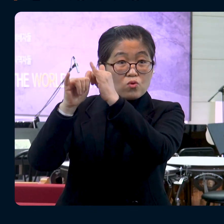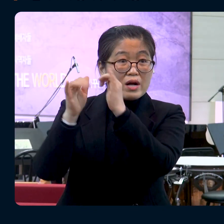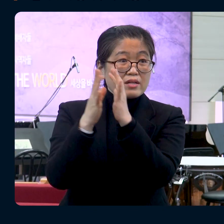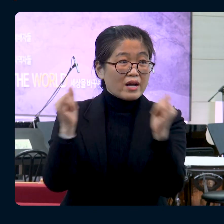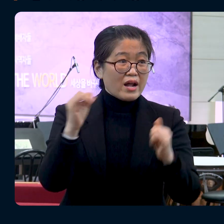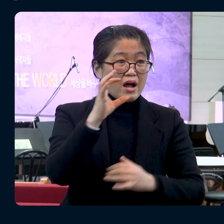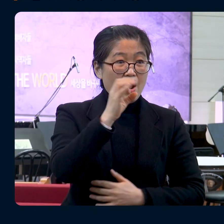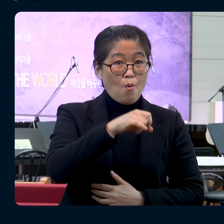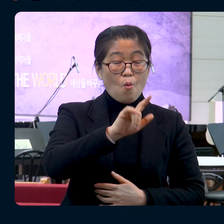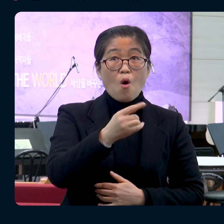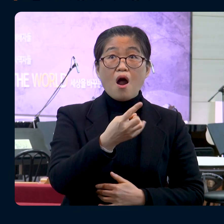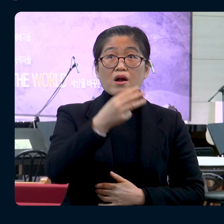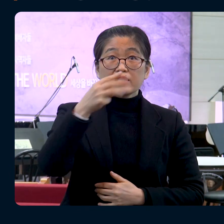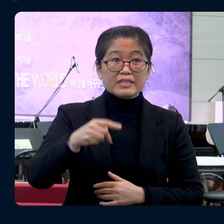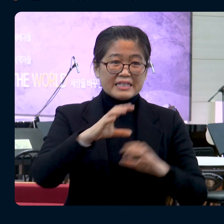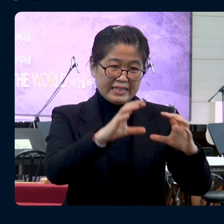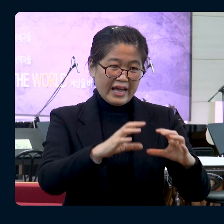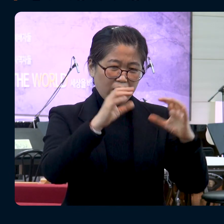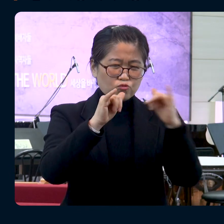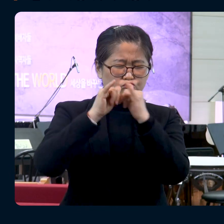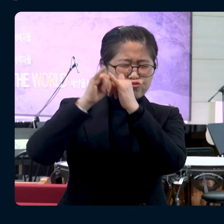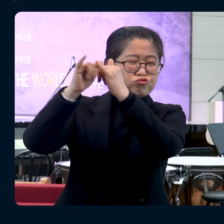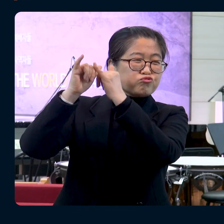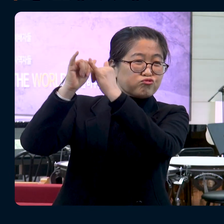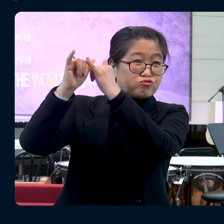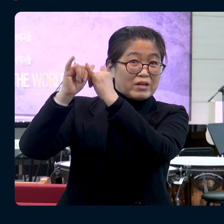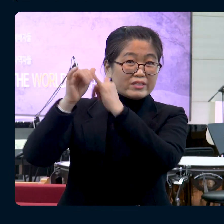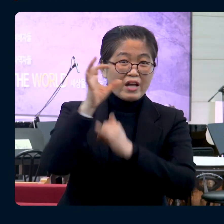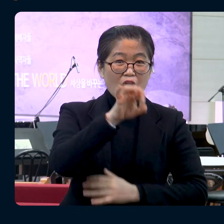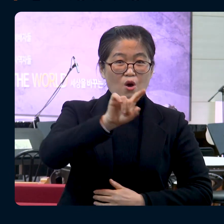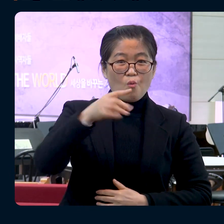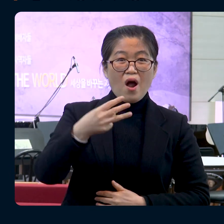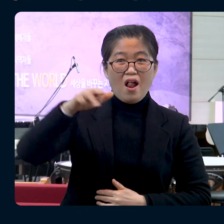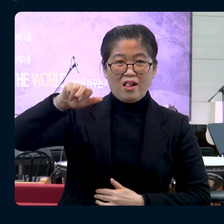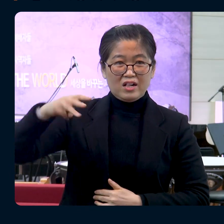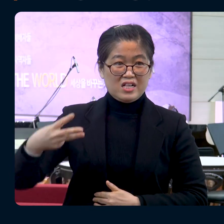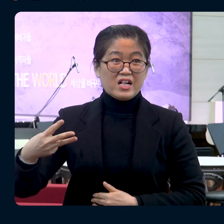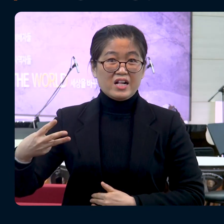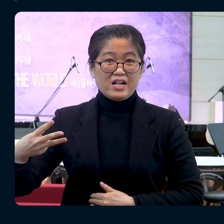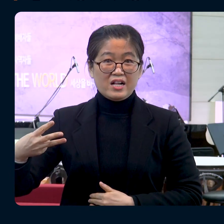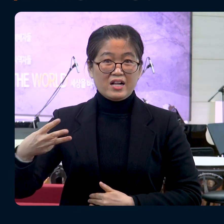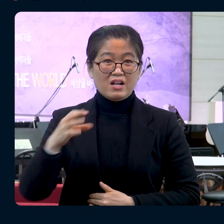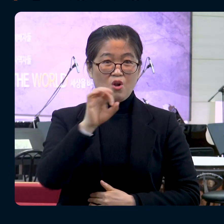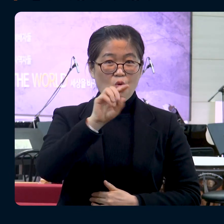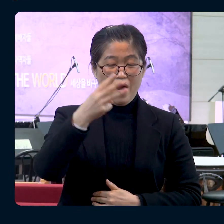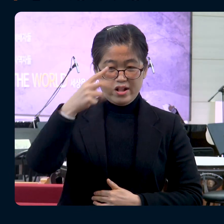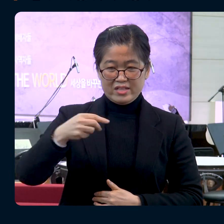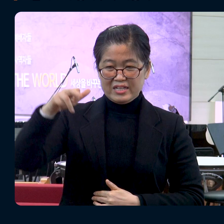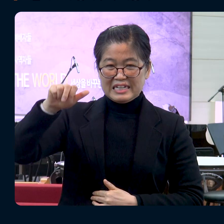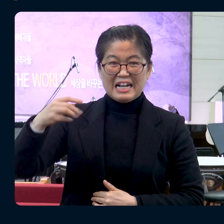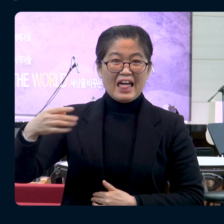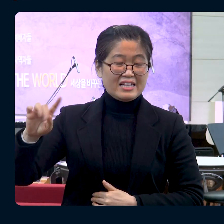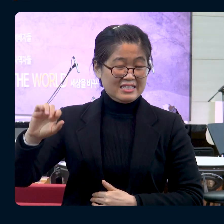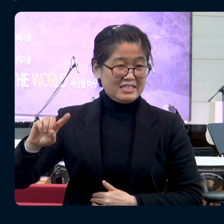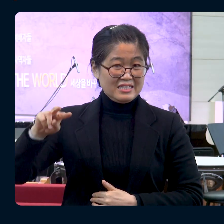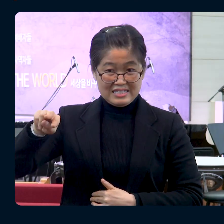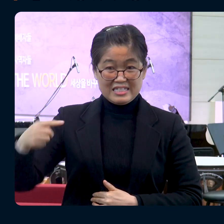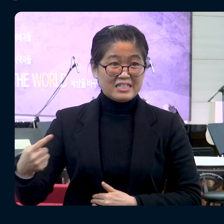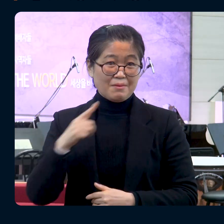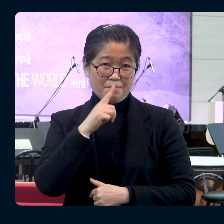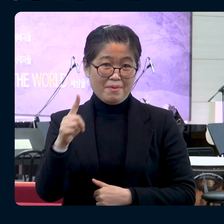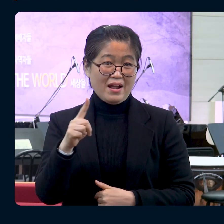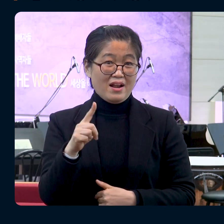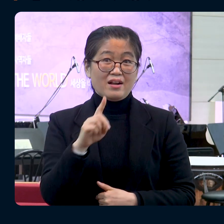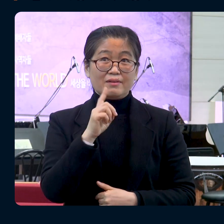사람이 국내 정도가 아니라 세계적으로 뛰어난 그런 경우에는 월드 클래스라고 해서 그걸 줄여가지고 월클